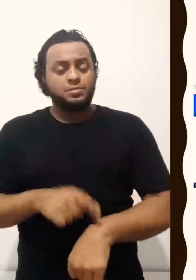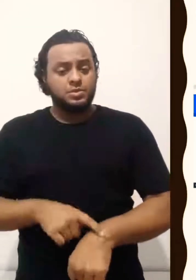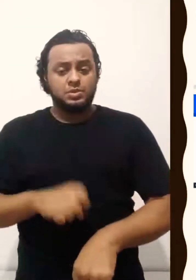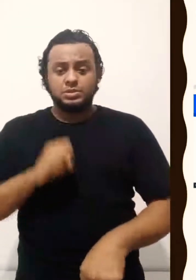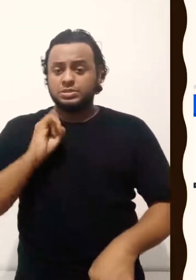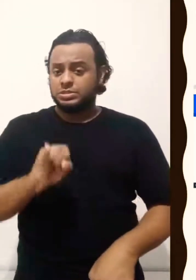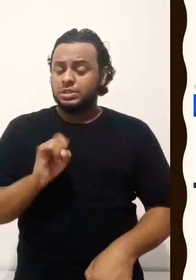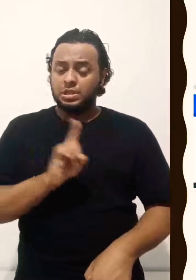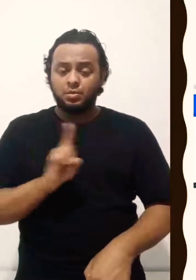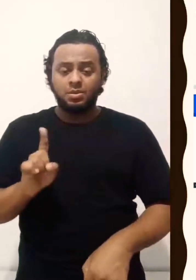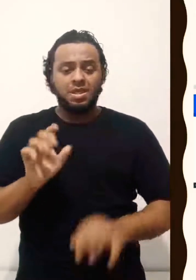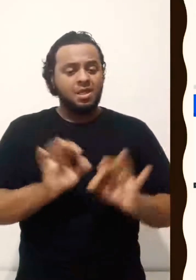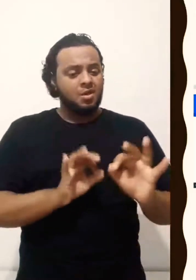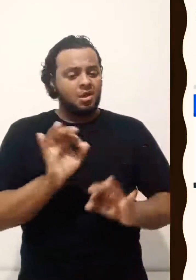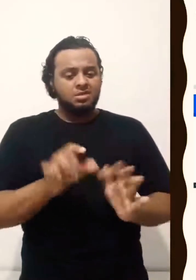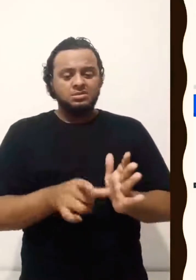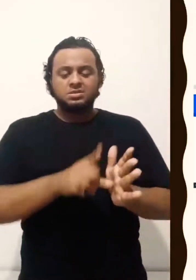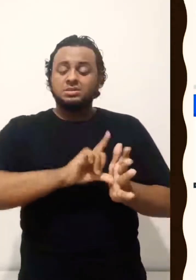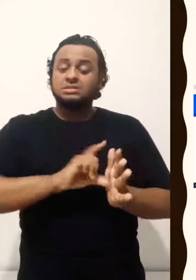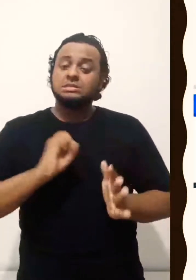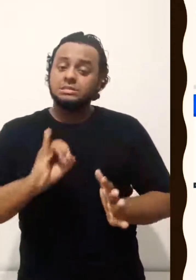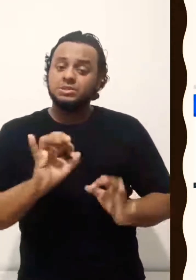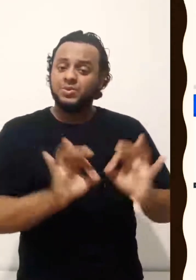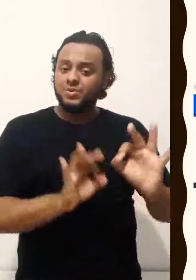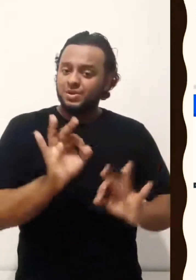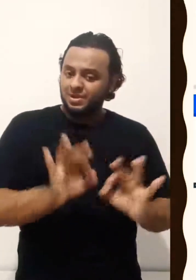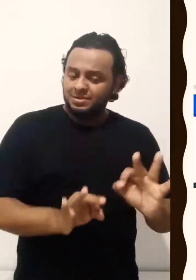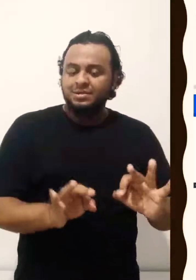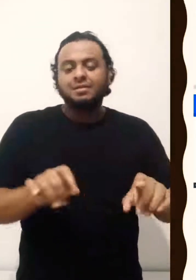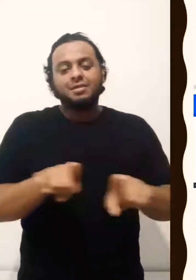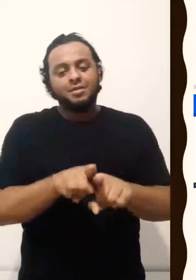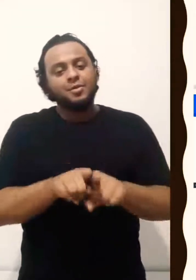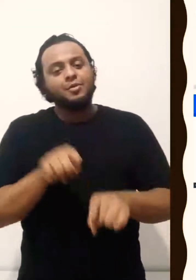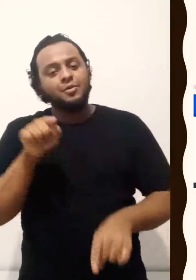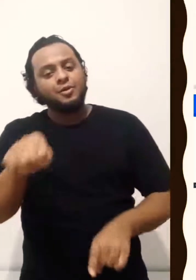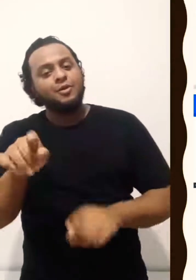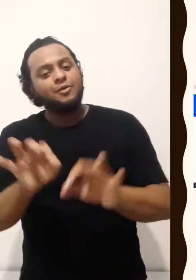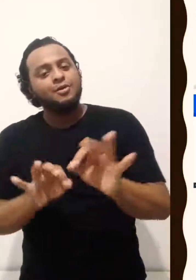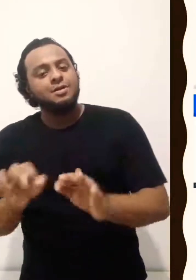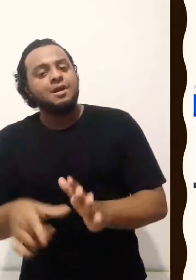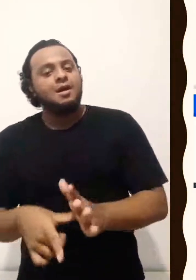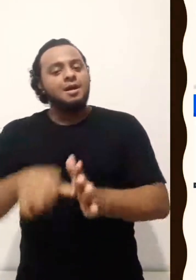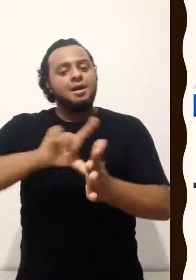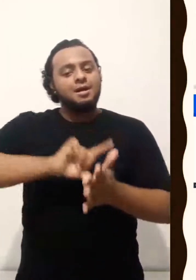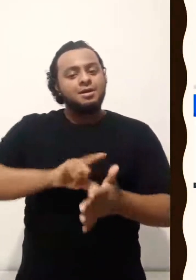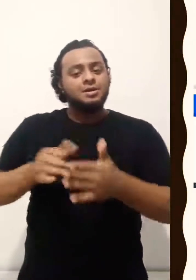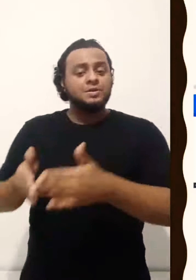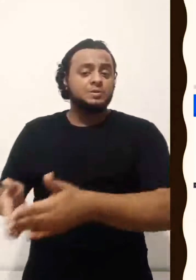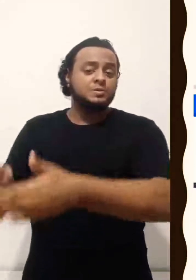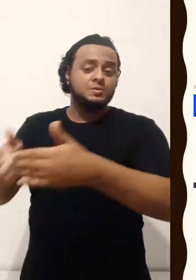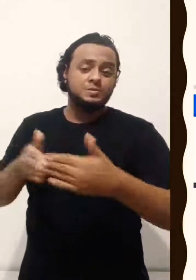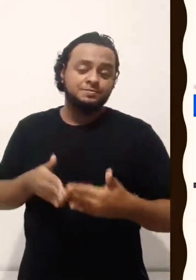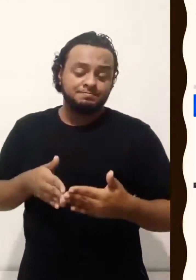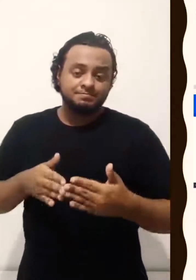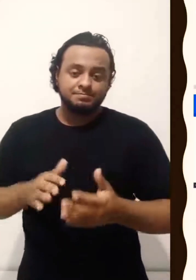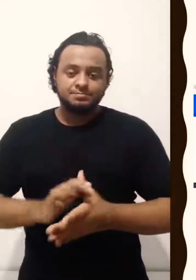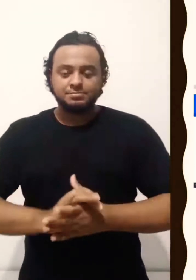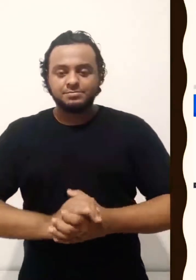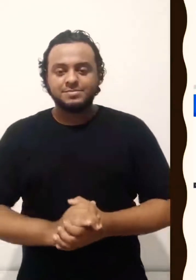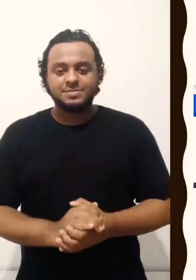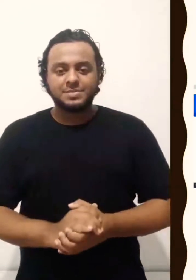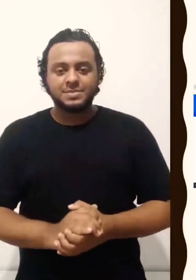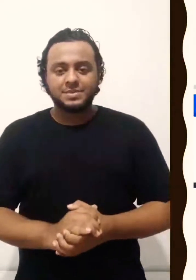curtas. Se não for nada programado. Se for programado, você vai se programar e fazer a sua solicitação de